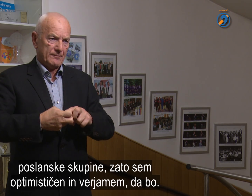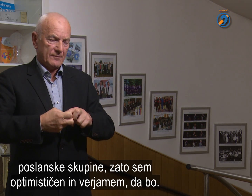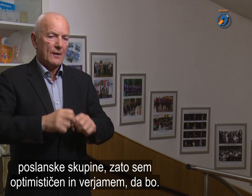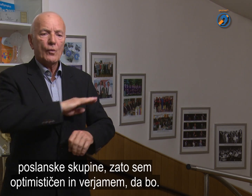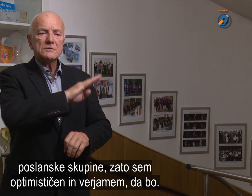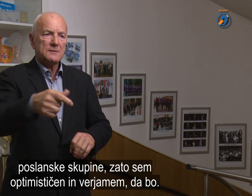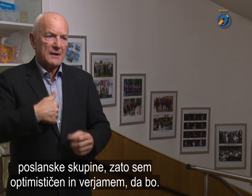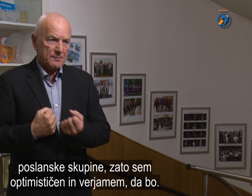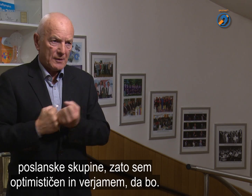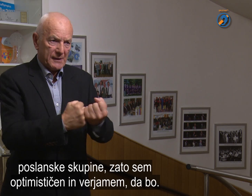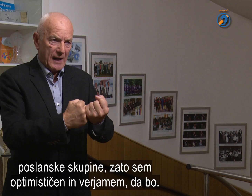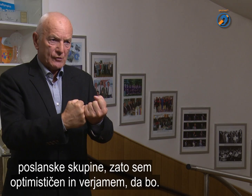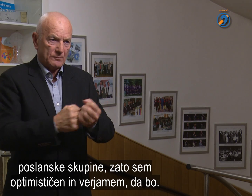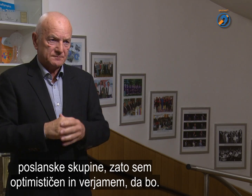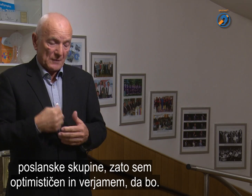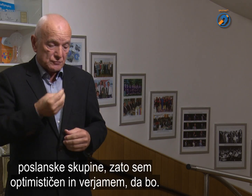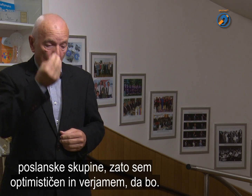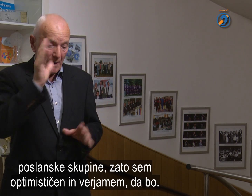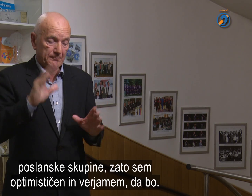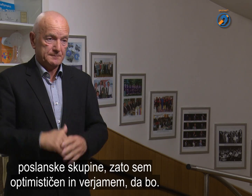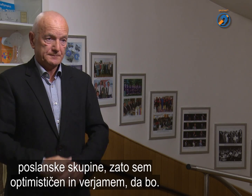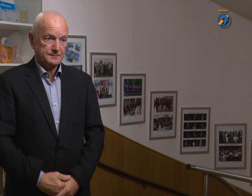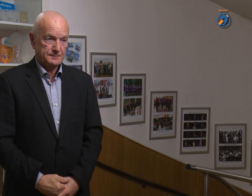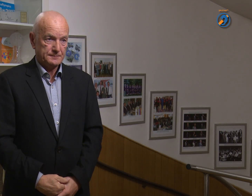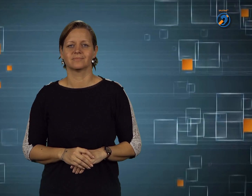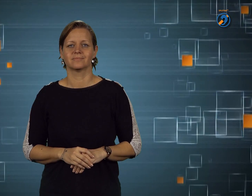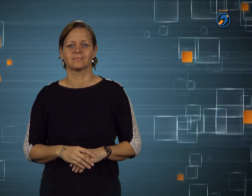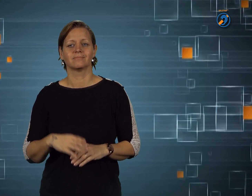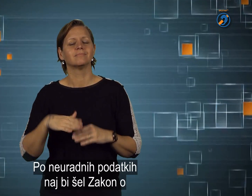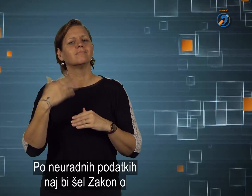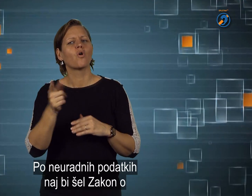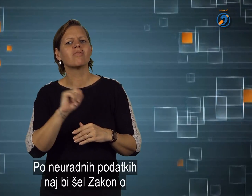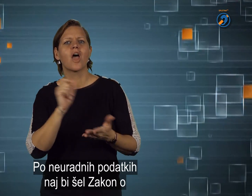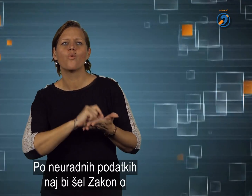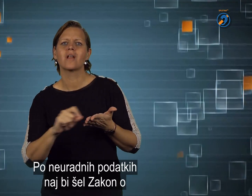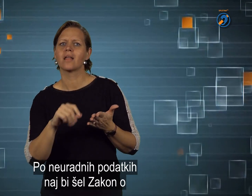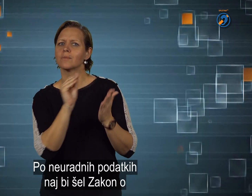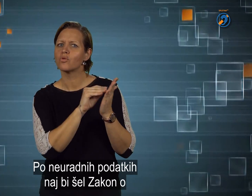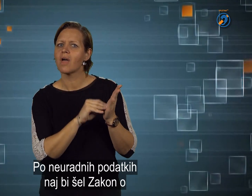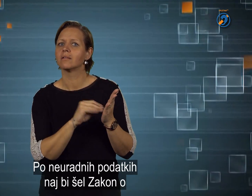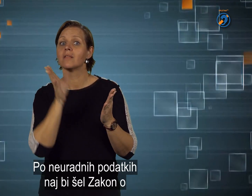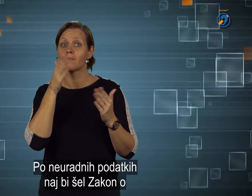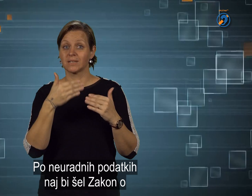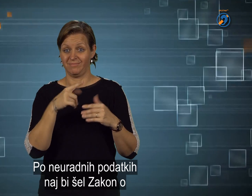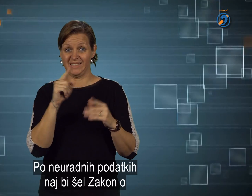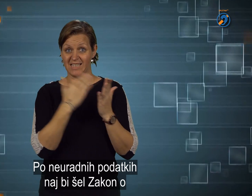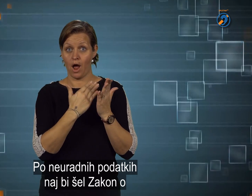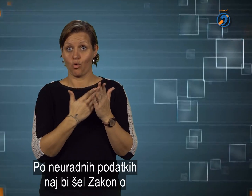ministrstva tudi z obiskovanjem osebnih teh poslanskih skupin. Po neuradnih podatkih